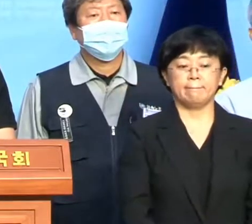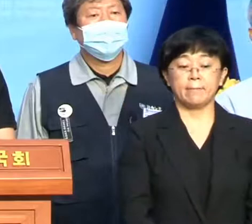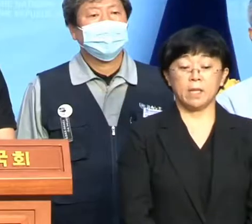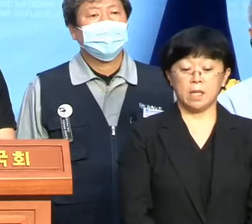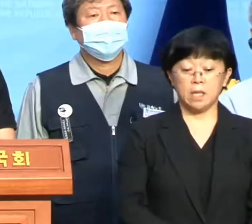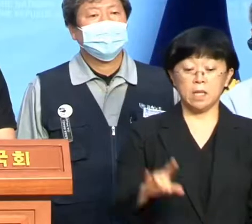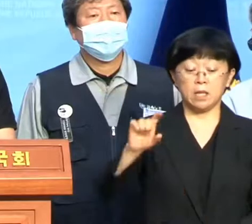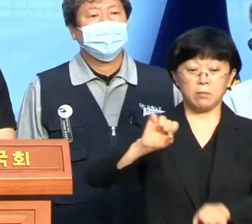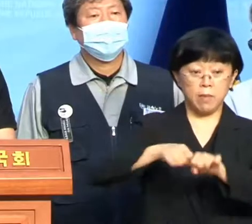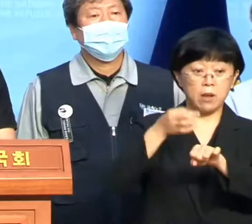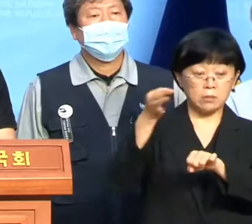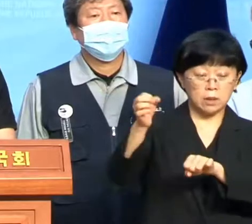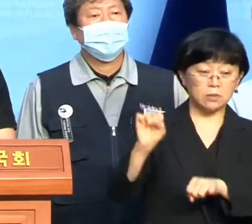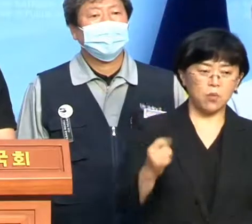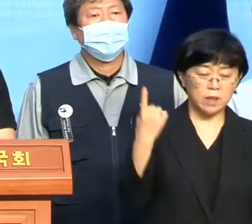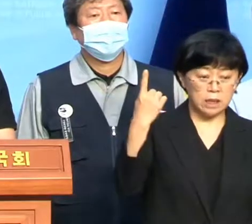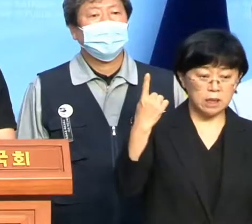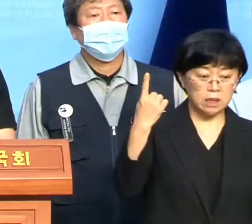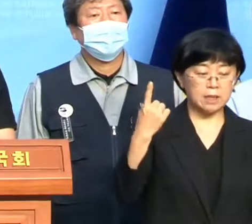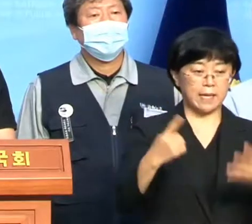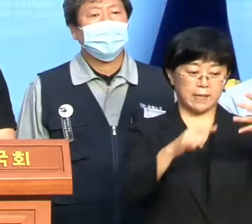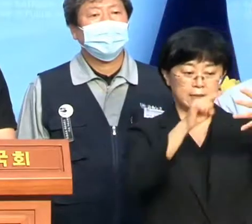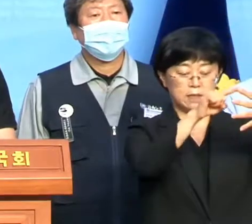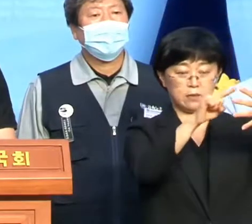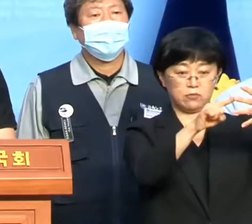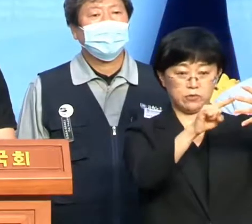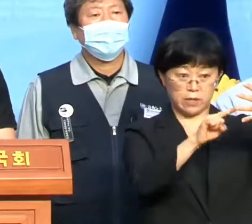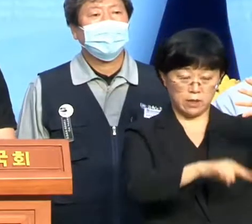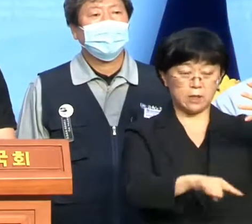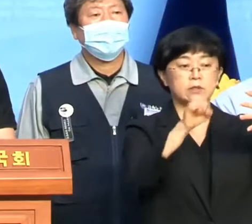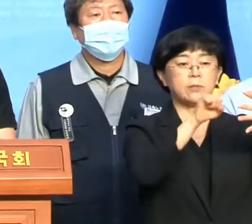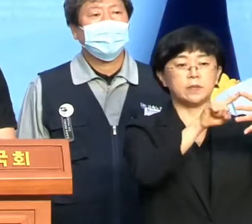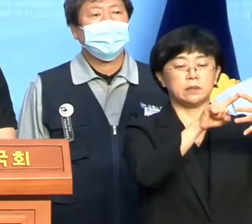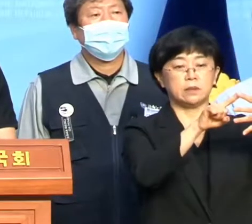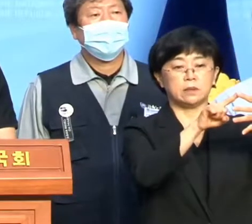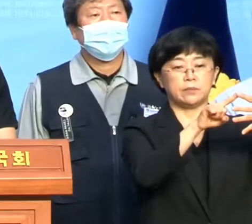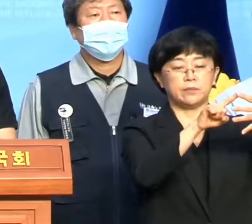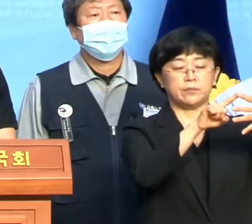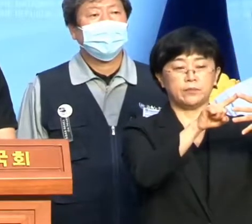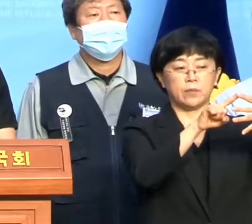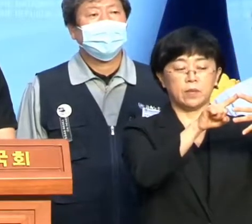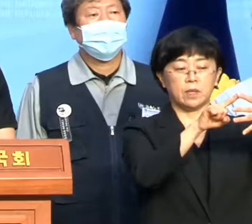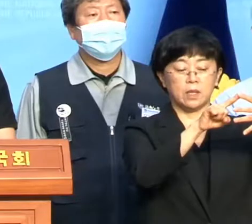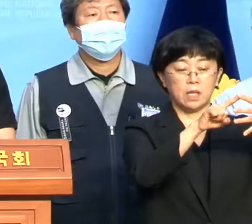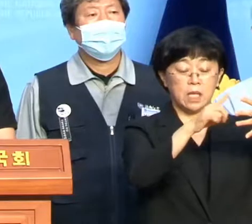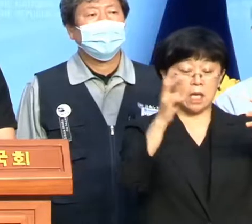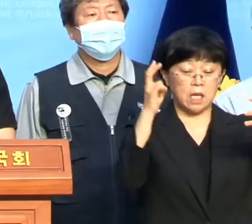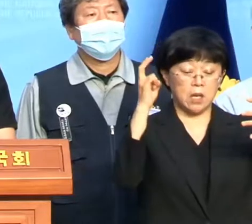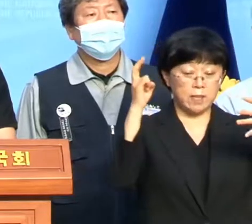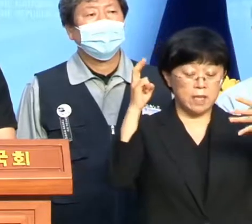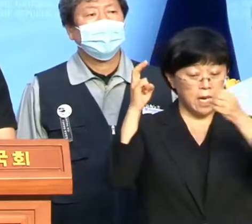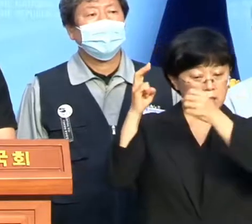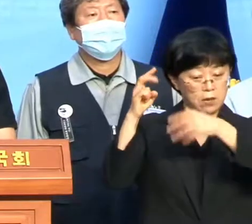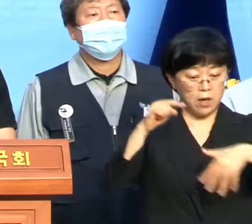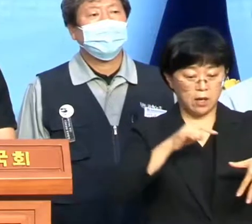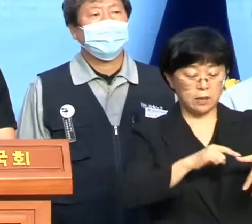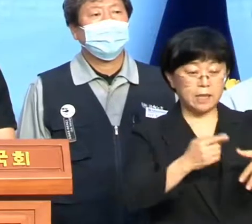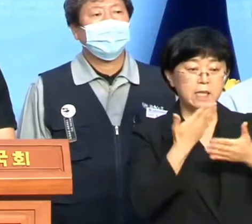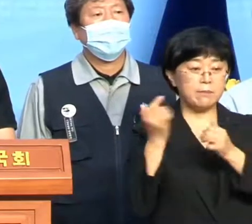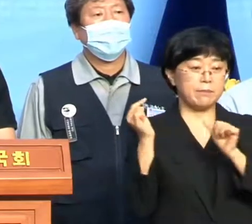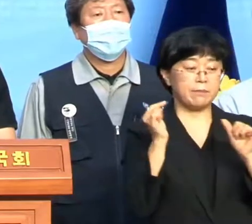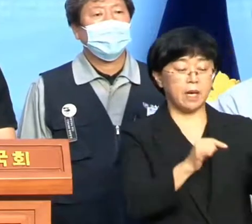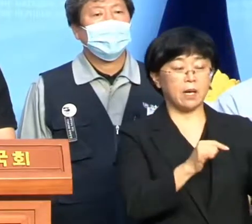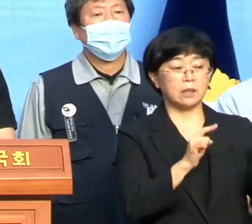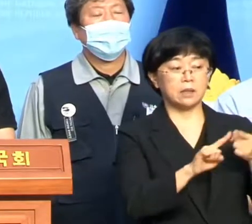과징금을 받은 원인은 4가지다 첫번째 사내 하도급 업체에 일을 시키고